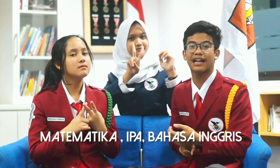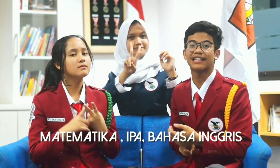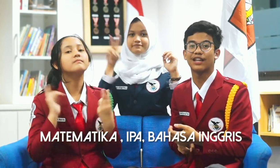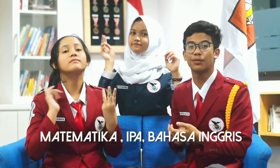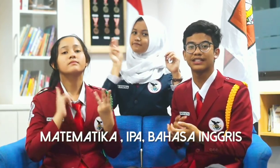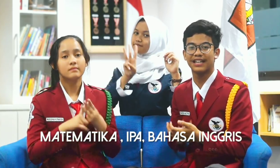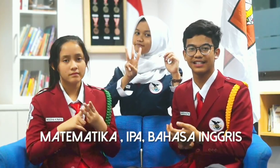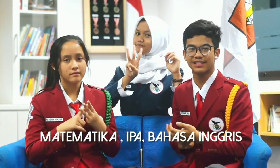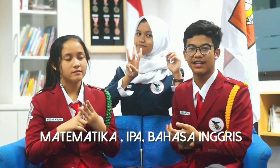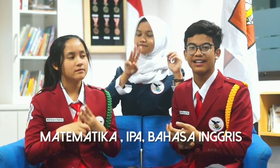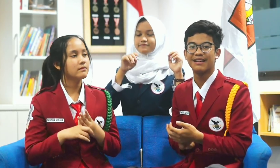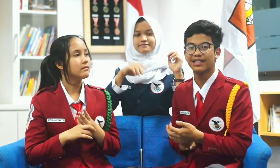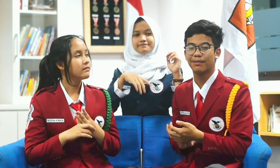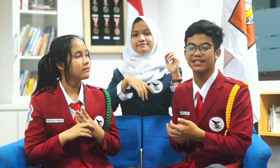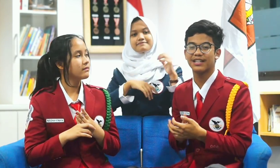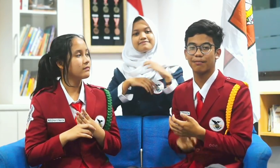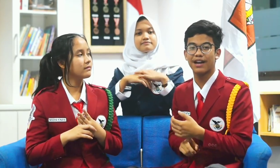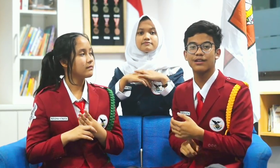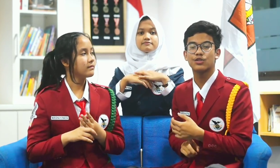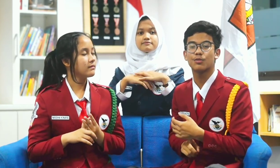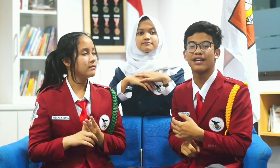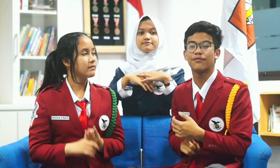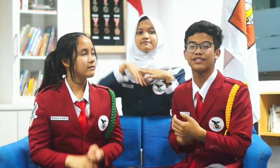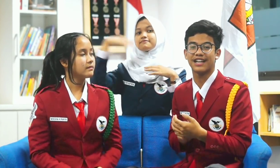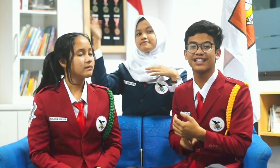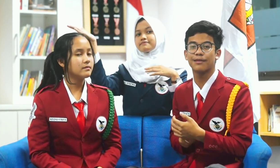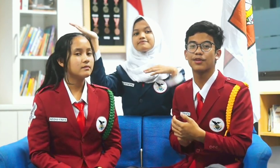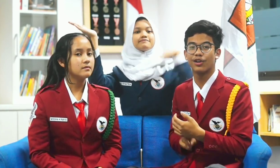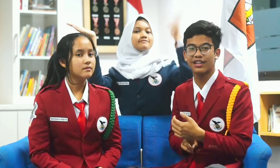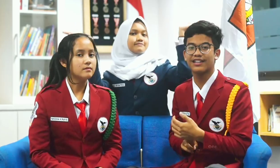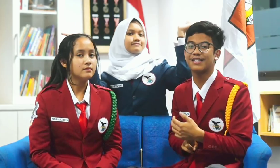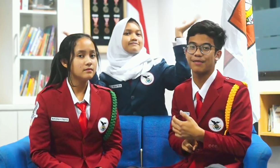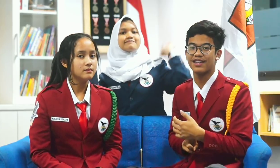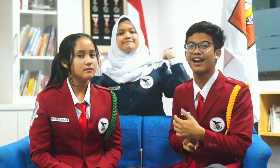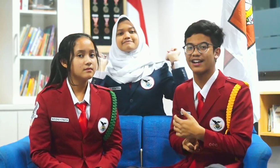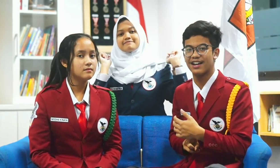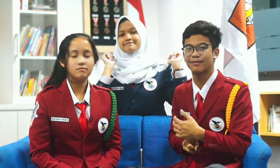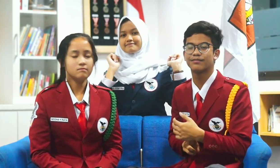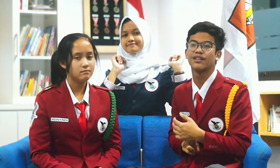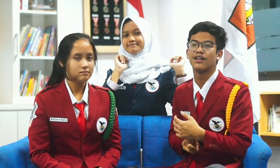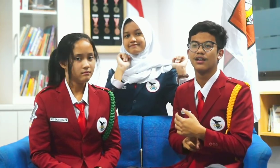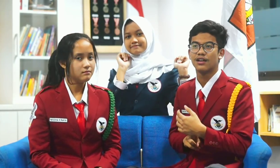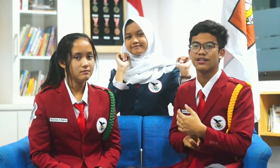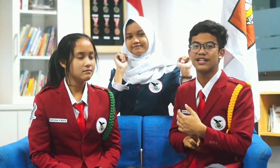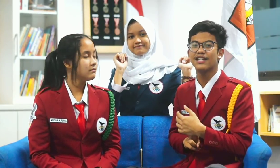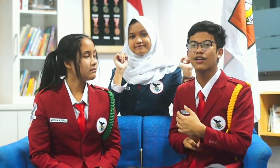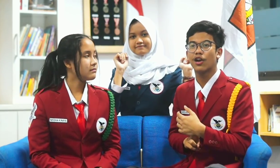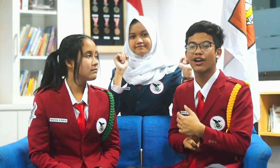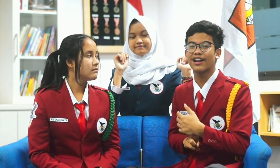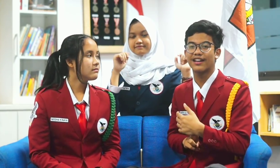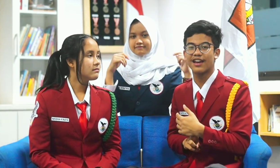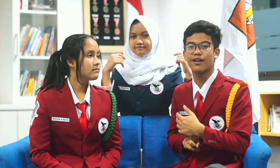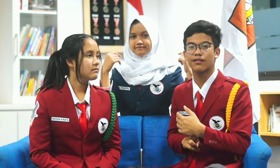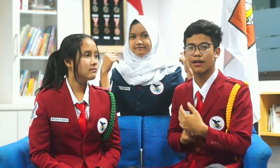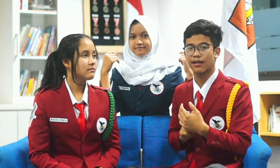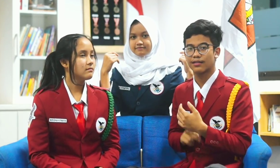ketiga itu bahasa Inggris. Di mata pelajaran IPA cuma ada fisika sama biologi, kimianya nggak ada. Jadi kalau kalian nanya,